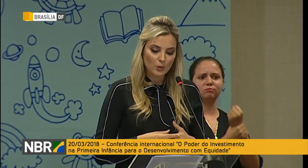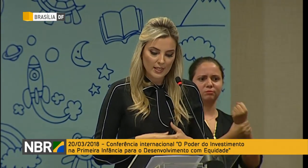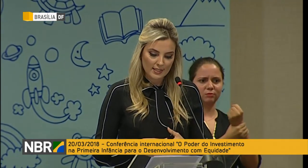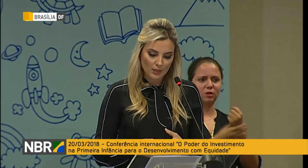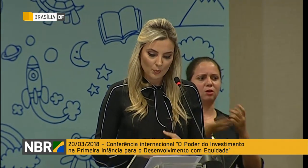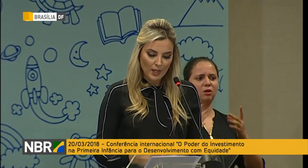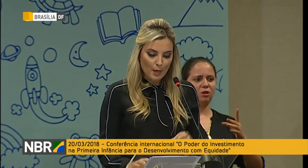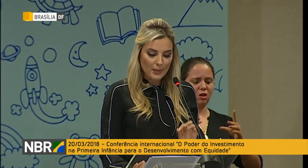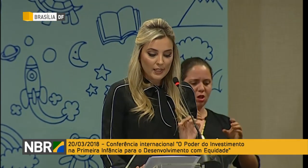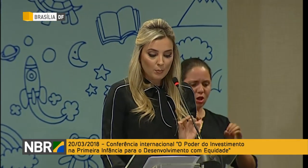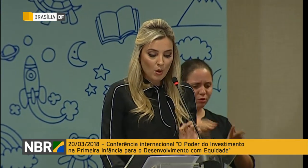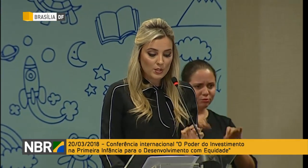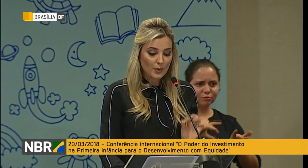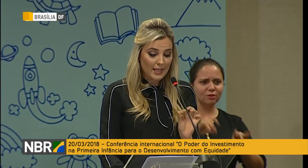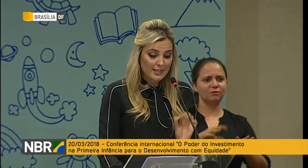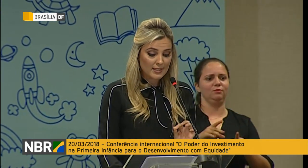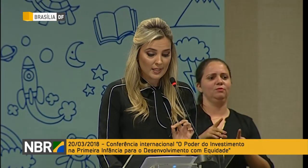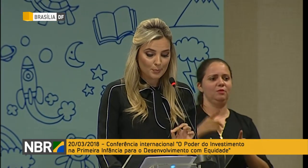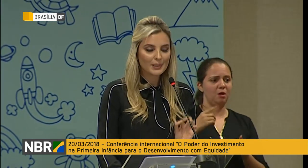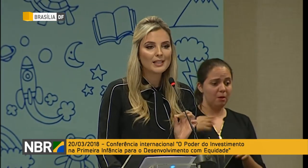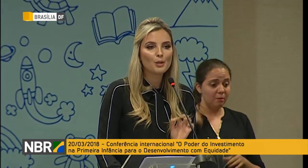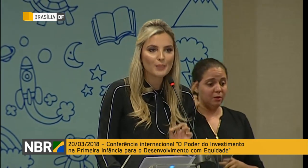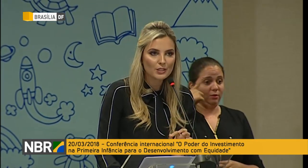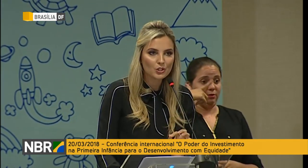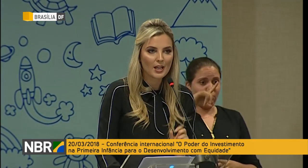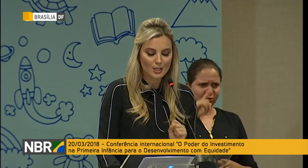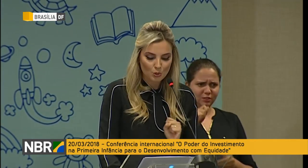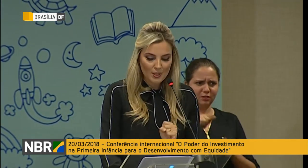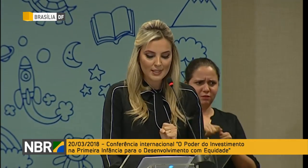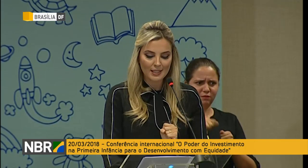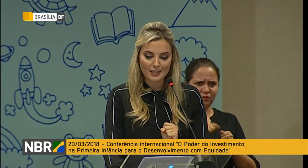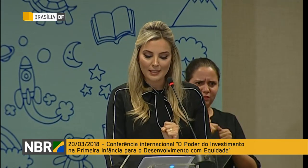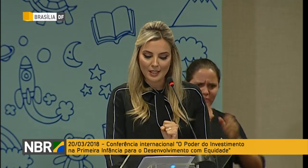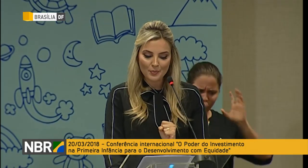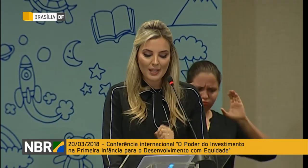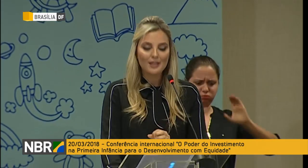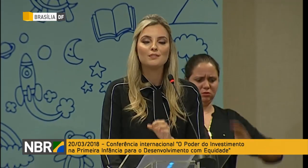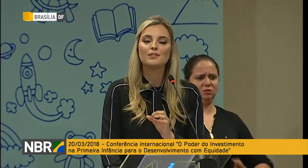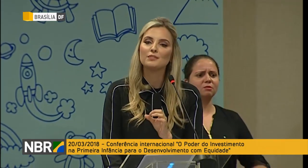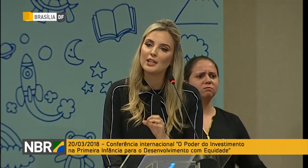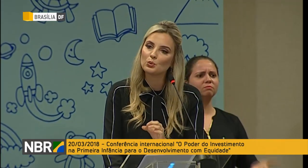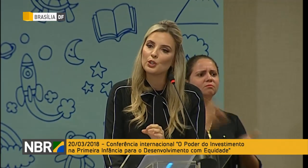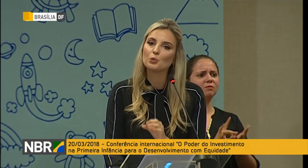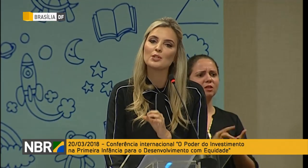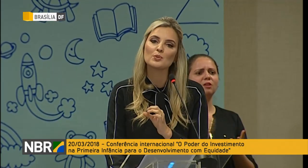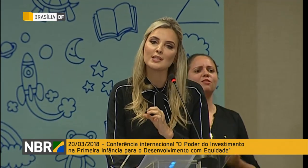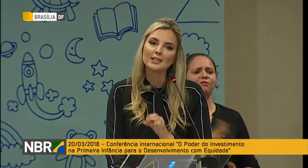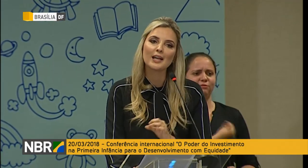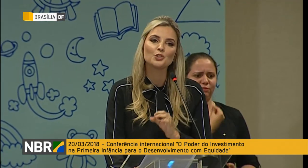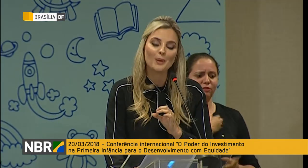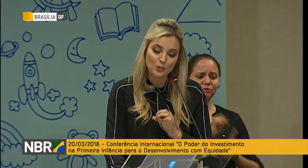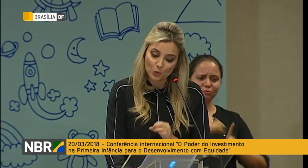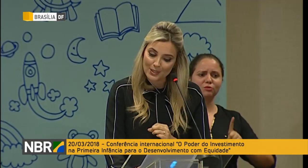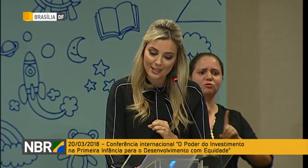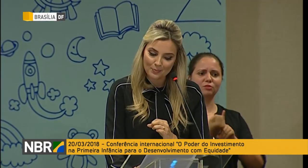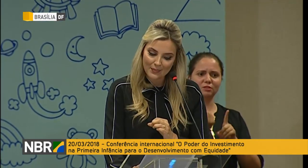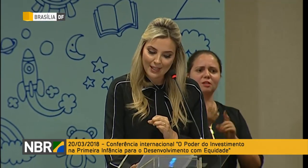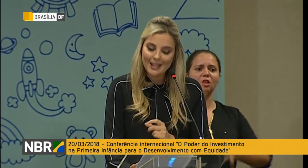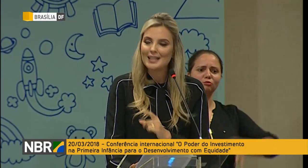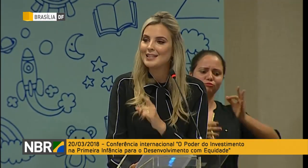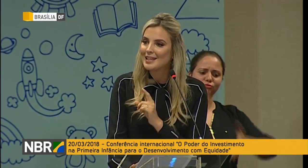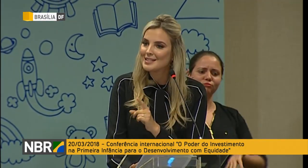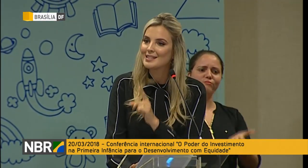segurança, educação, para que possam exercer plenamente a sua cidadania, vivendo em uma sociedade mais